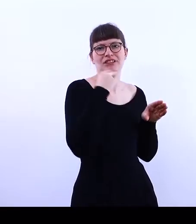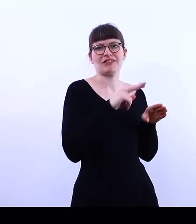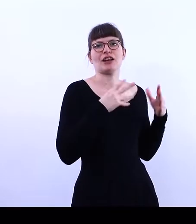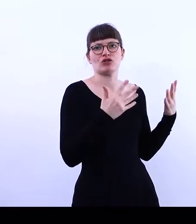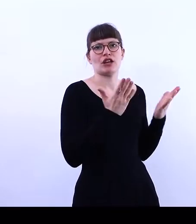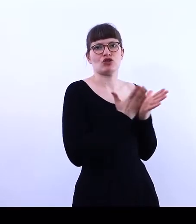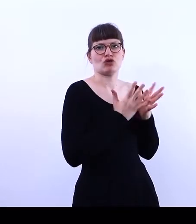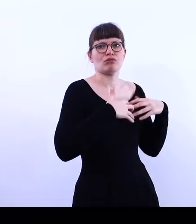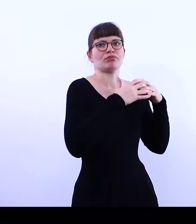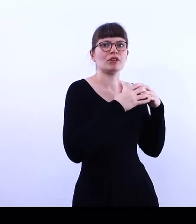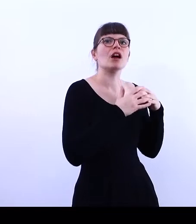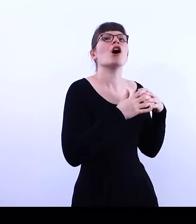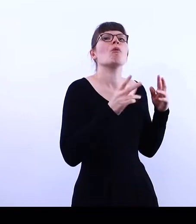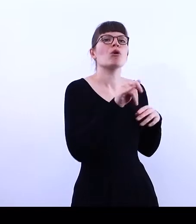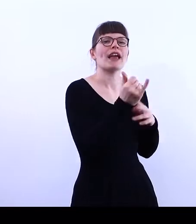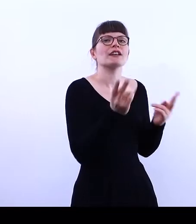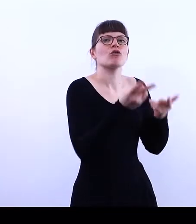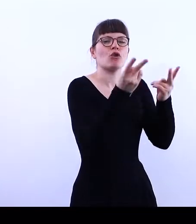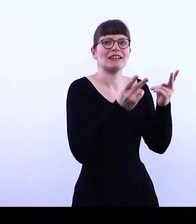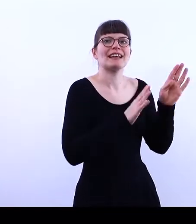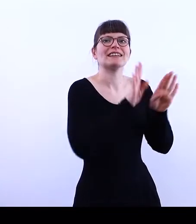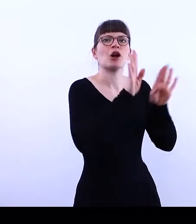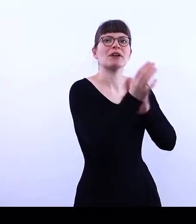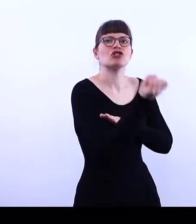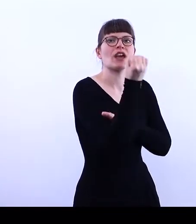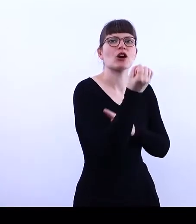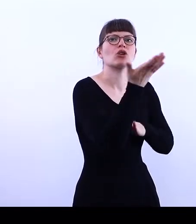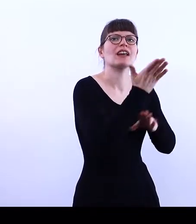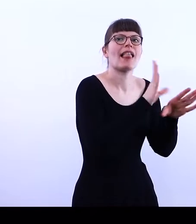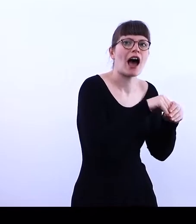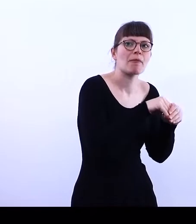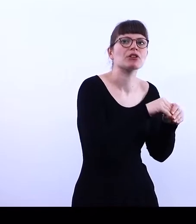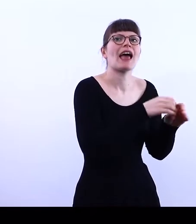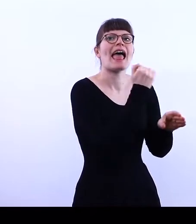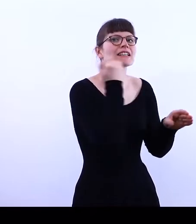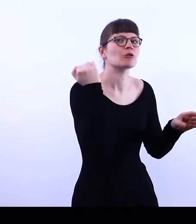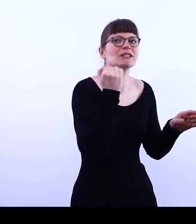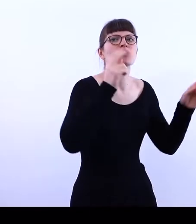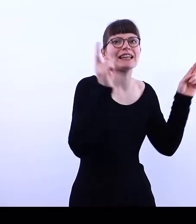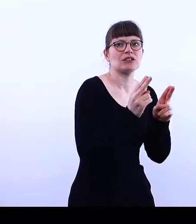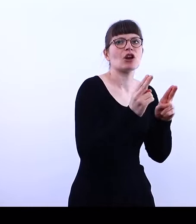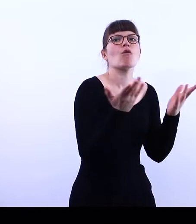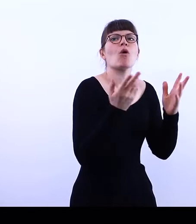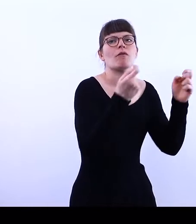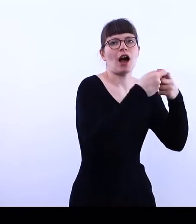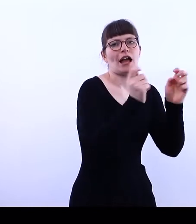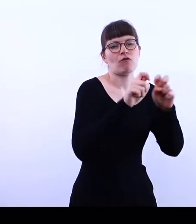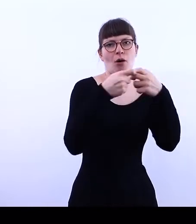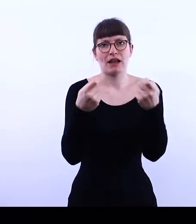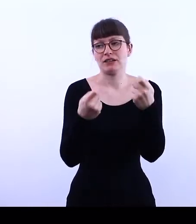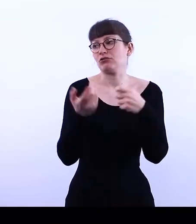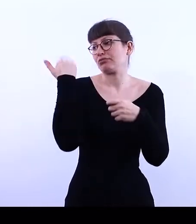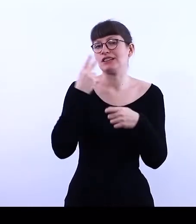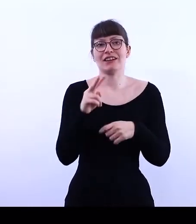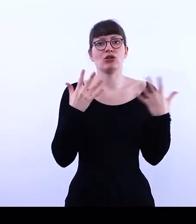Demokratiestärkung, Teilhabe und Extremismusprävention in Vereinen und Verbänden unterstützt. Wir haben seit 2010 mehr als 300